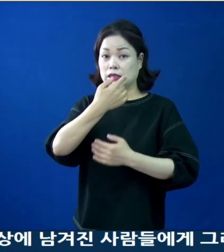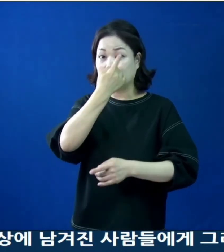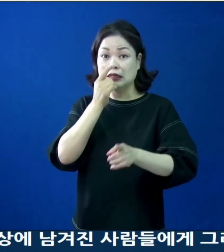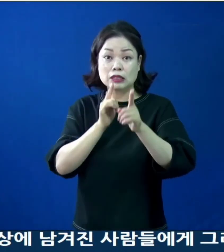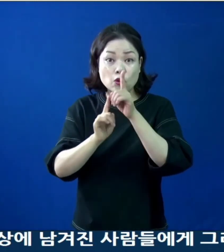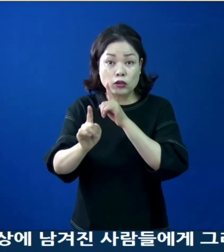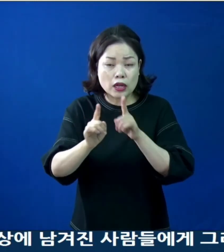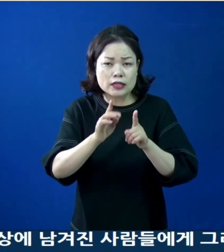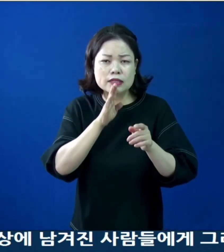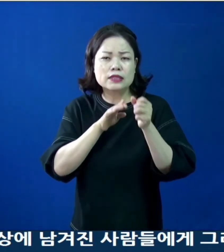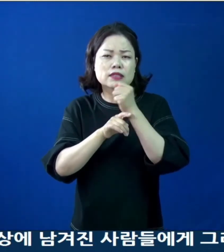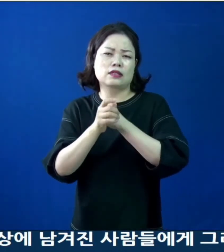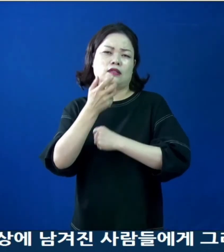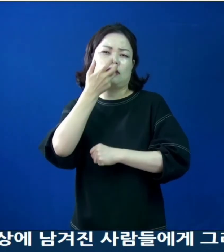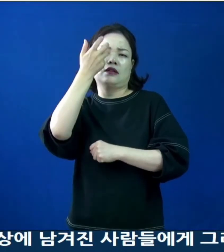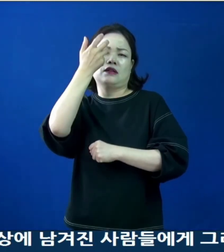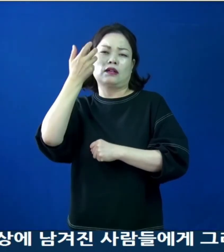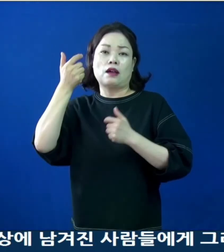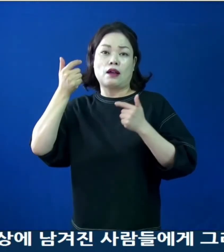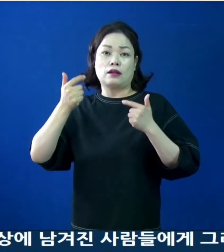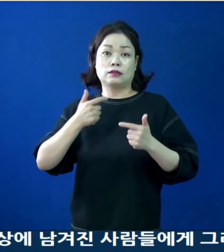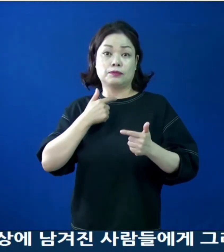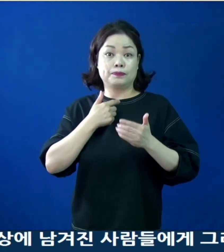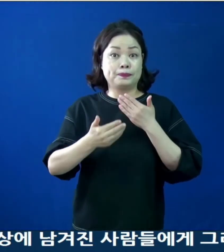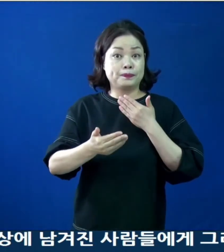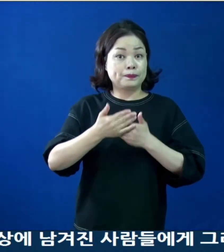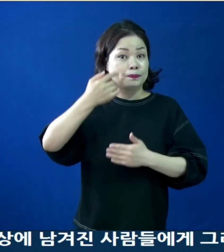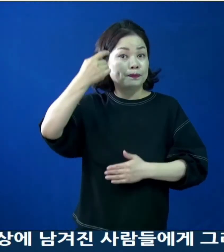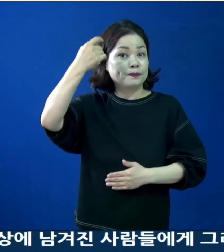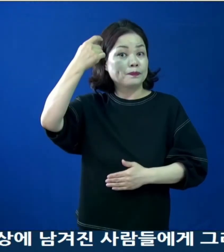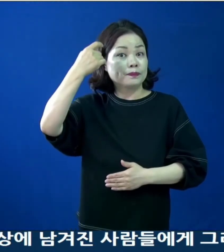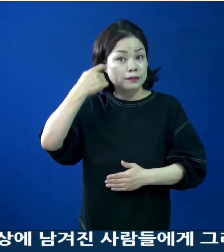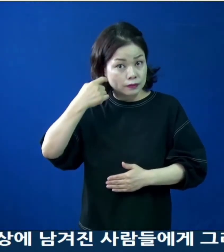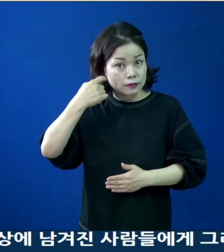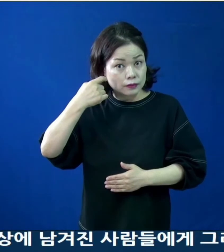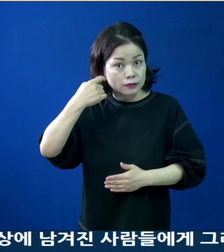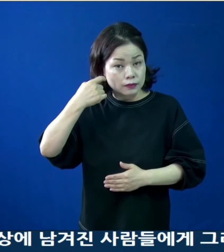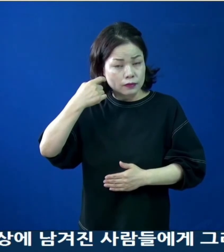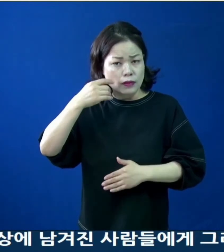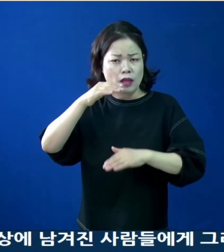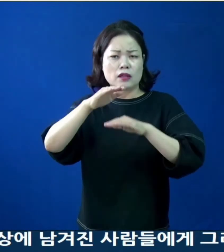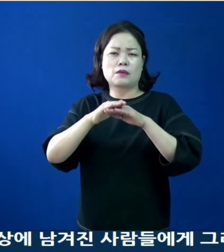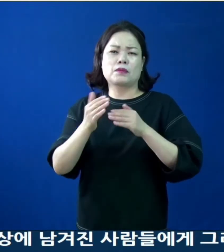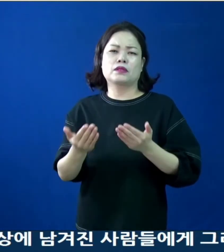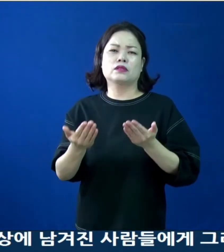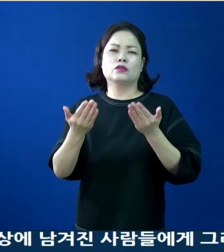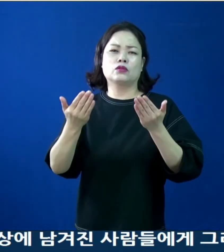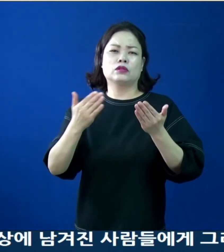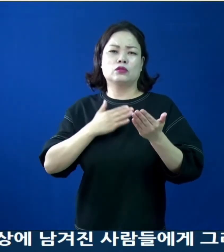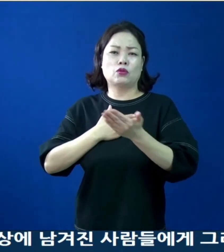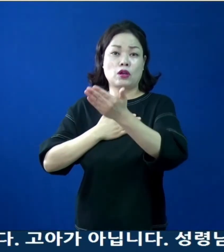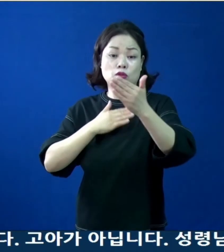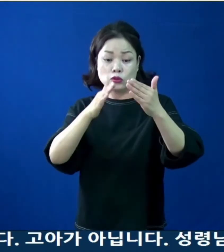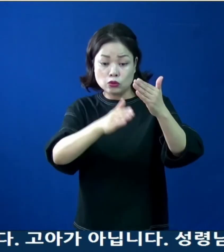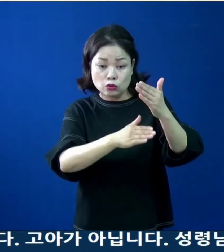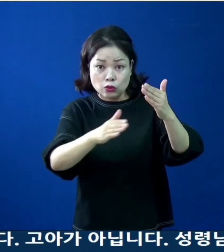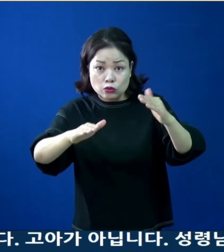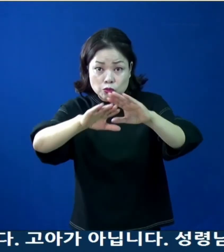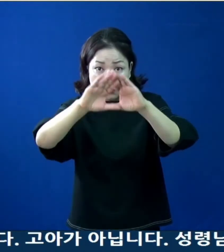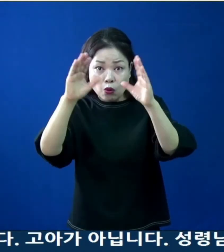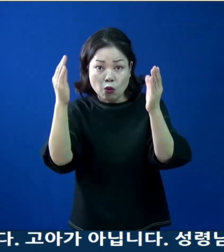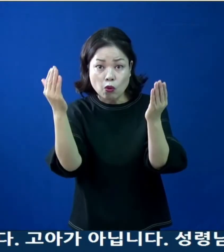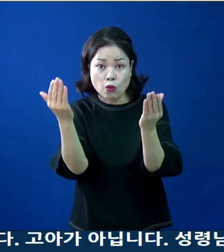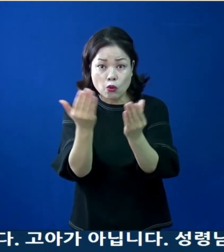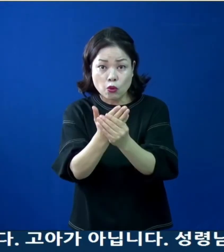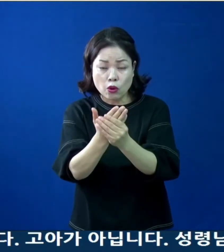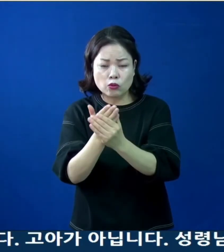증언하게 하는 진리의 영으로 그를 항상 경험하고 느낄 수 있는 것이죠. 이 예배를 드리고 있는 저와 성도님들